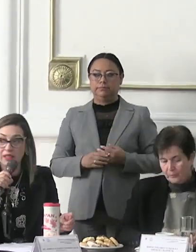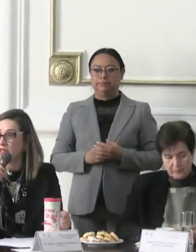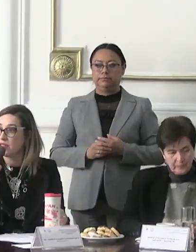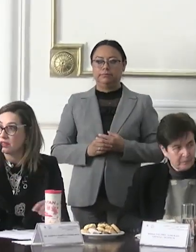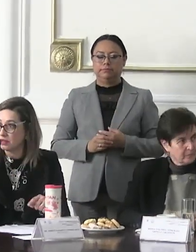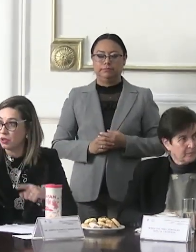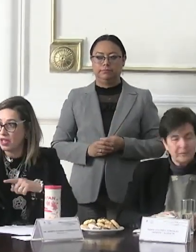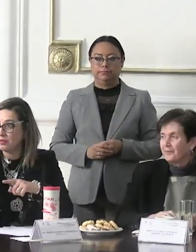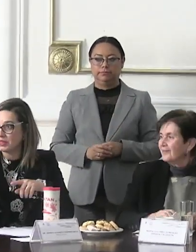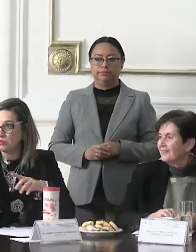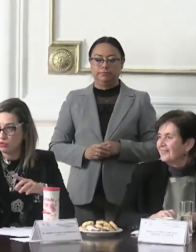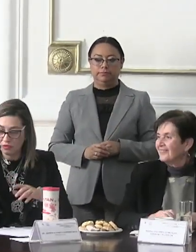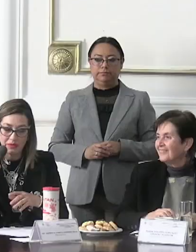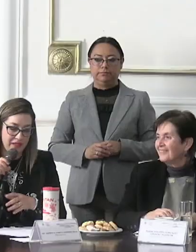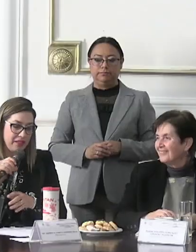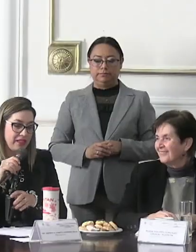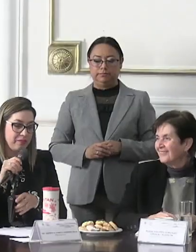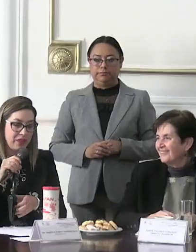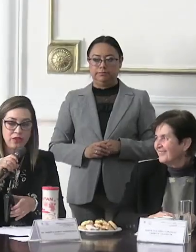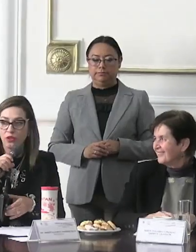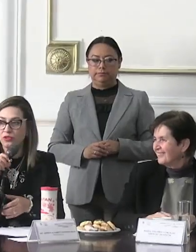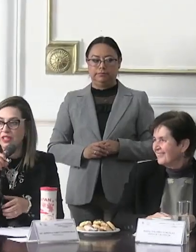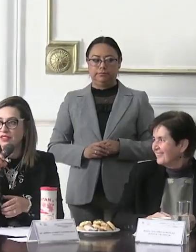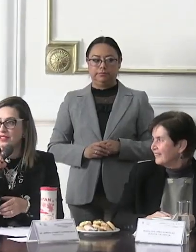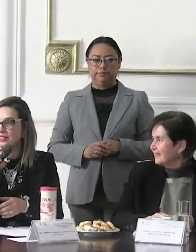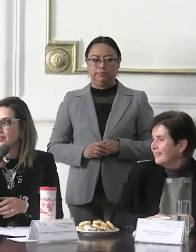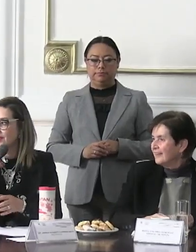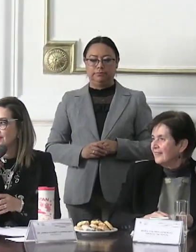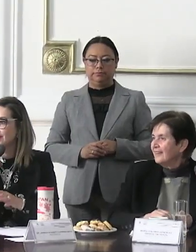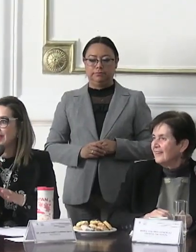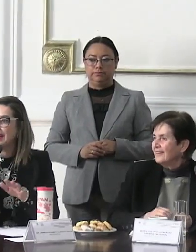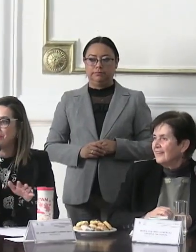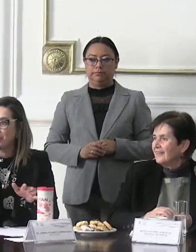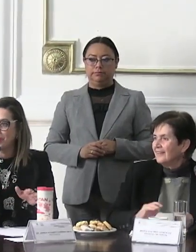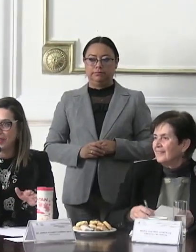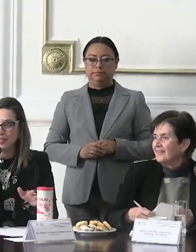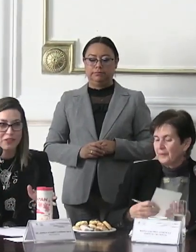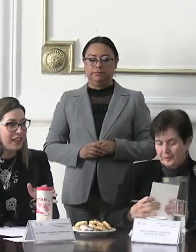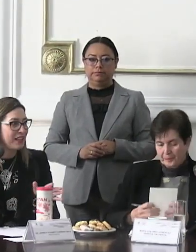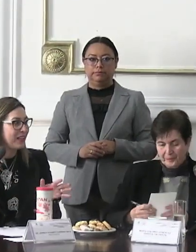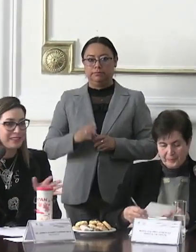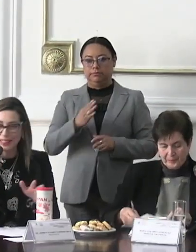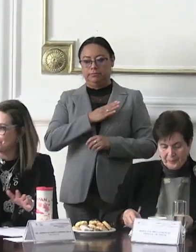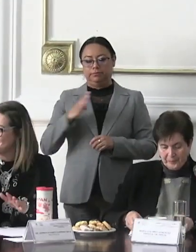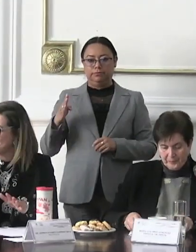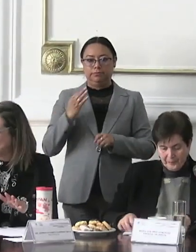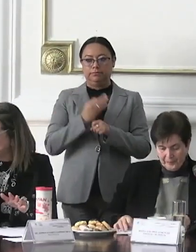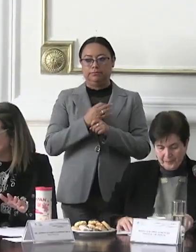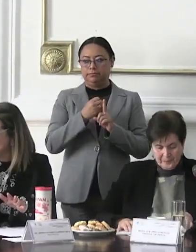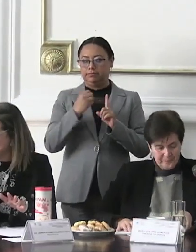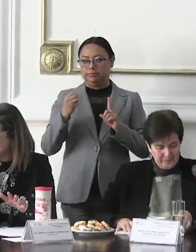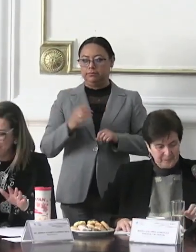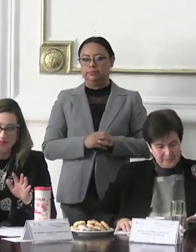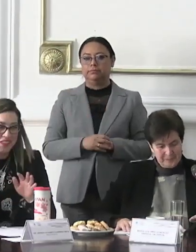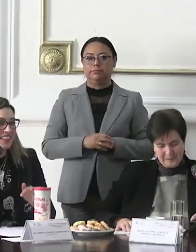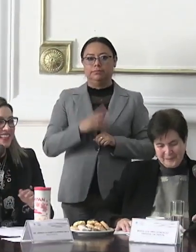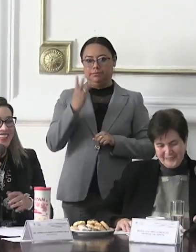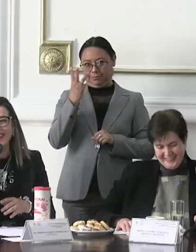Diputada Rebeca, ¿sí por allá empezamos? Va. Entonces, bajo el entendido que las tres van a participar,